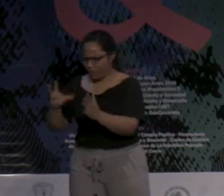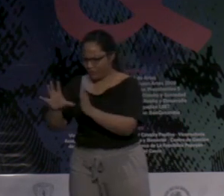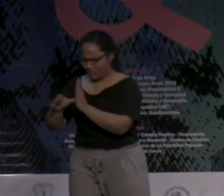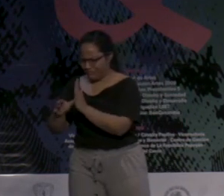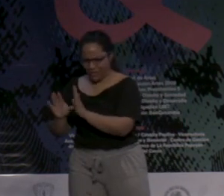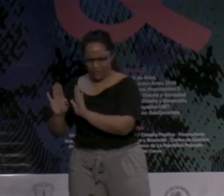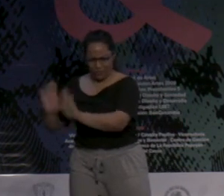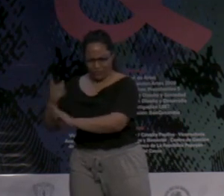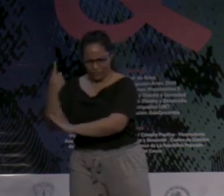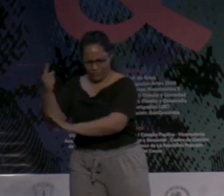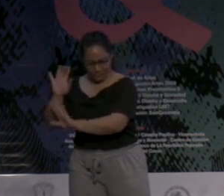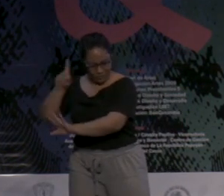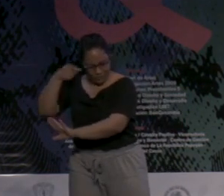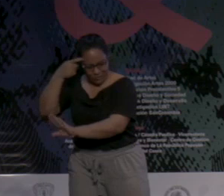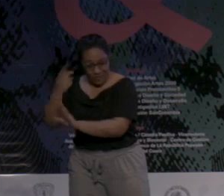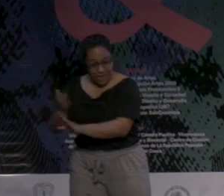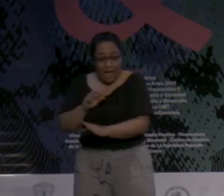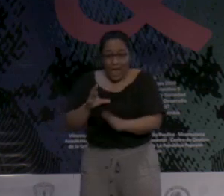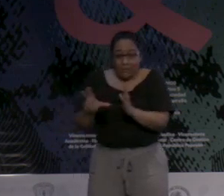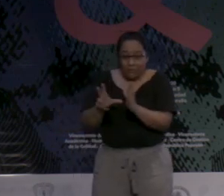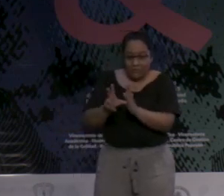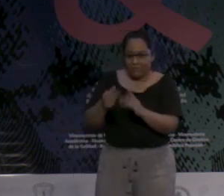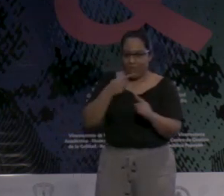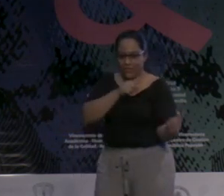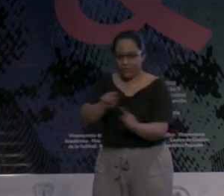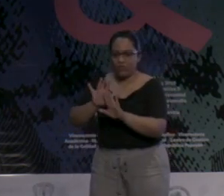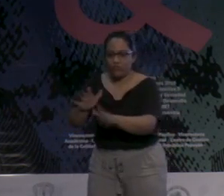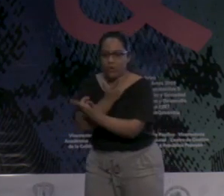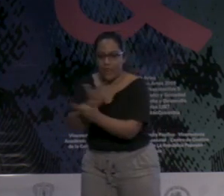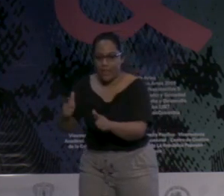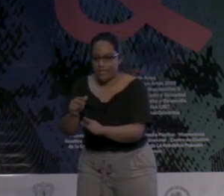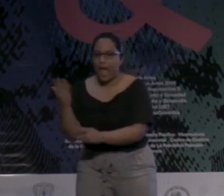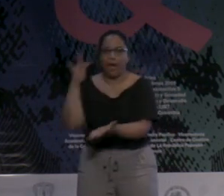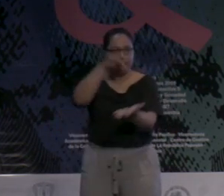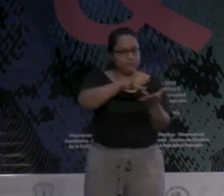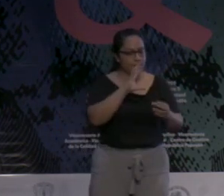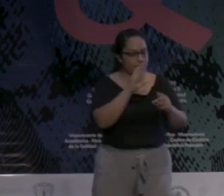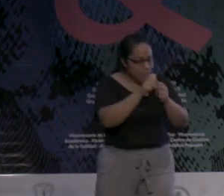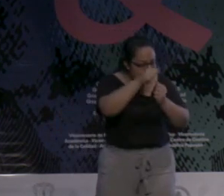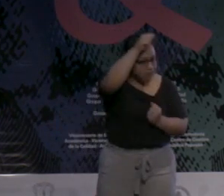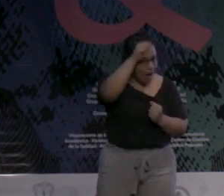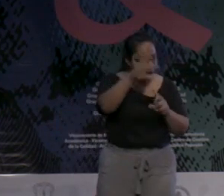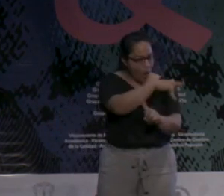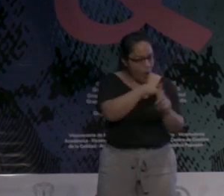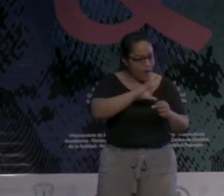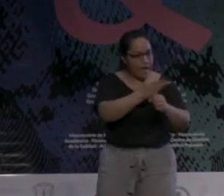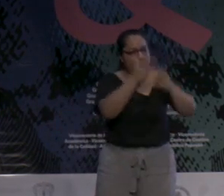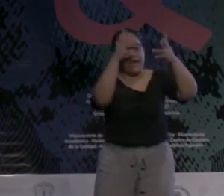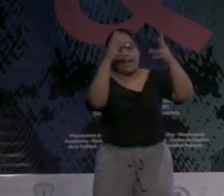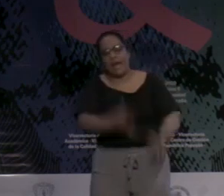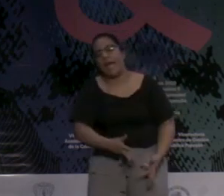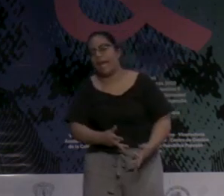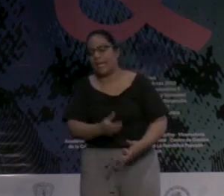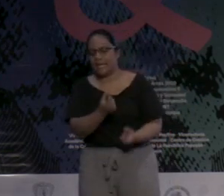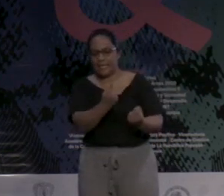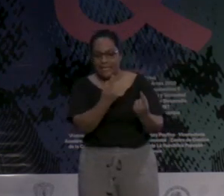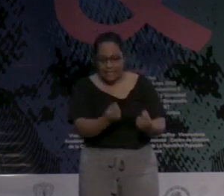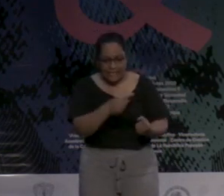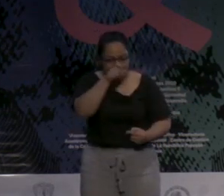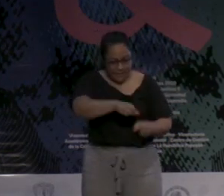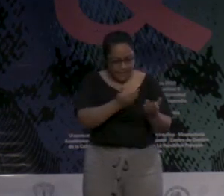parametrizamos. Pero no somos las ciencias sociales. Yo, en la experiencia de mi universidad, he llegado a sentir que cuando llegan al arte, las